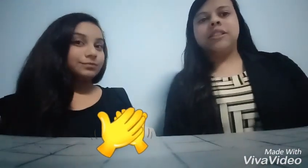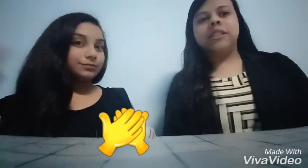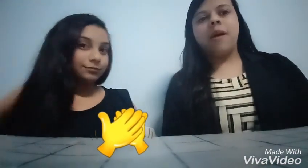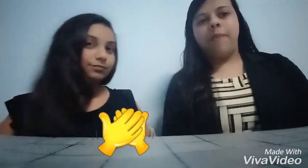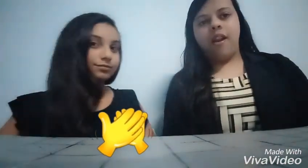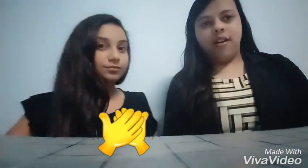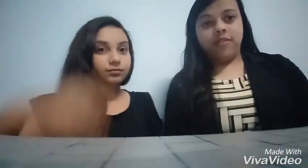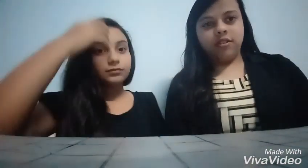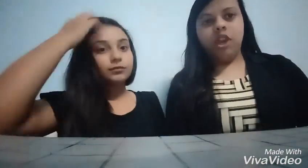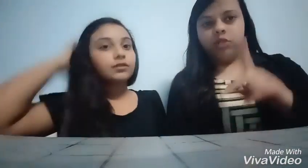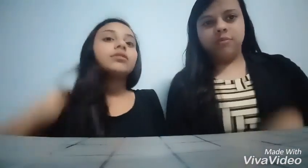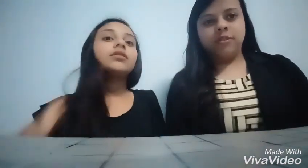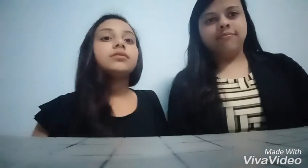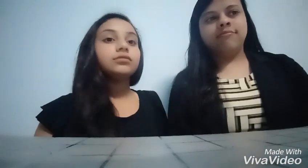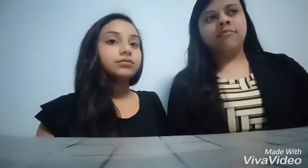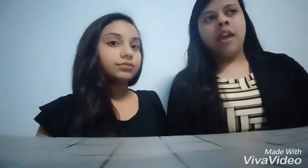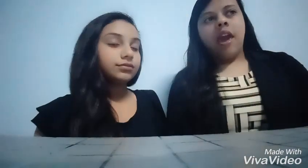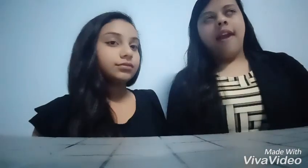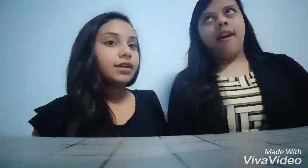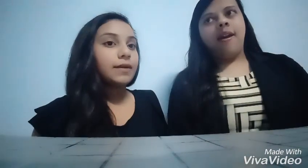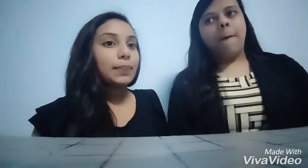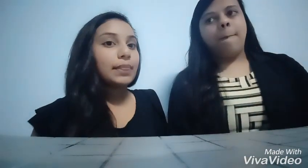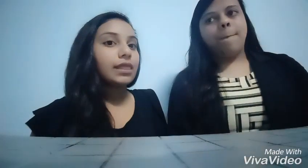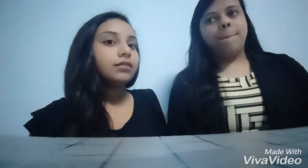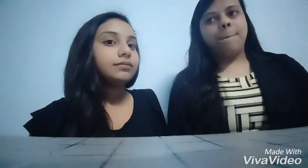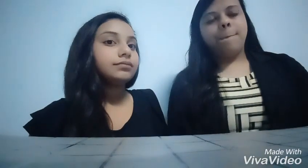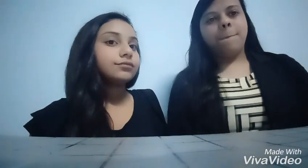Próxima palavra. Isso. É.